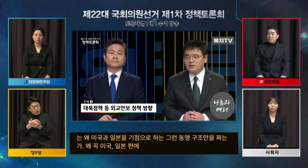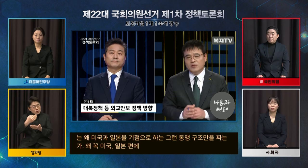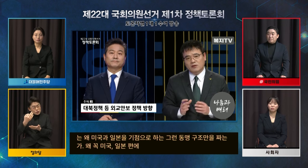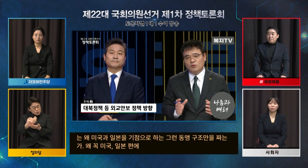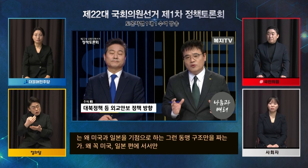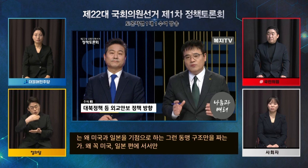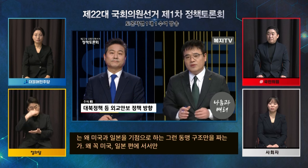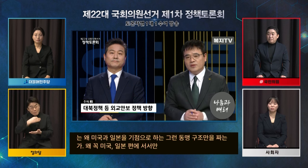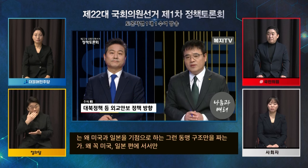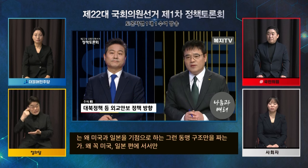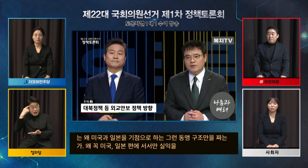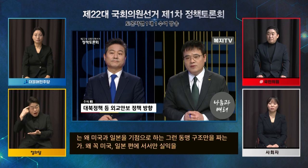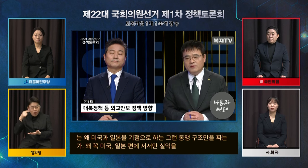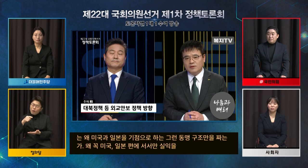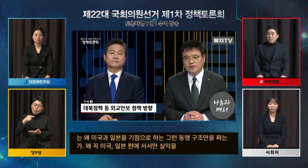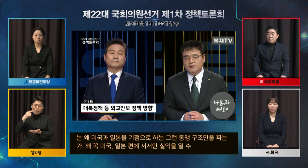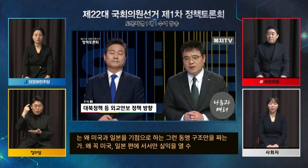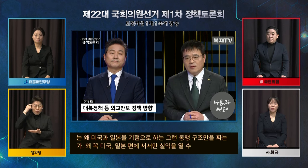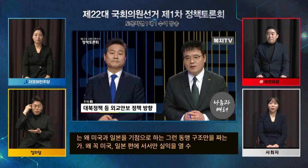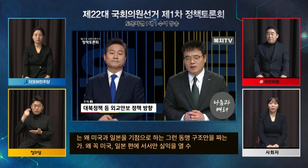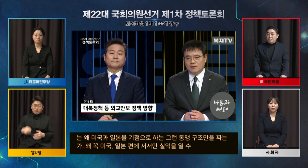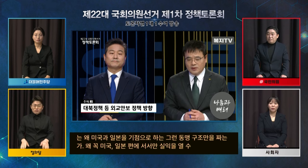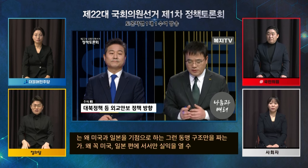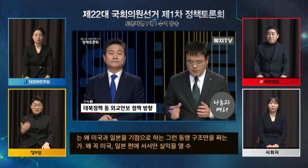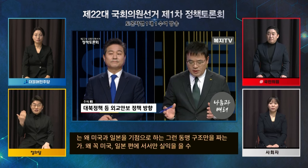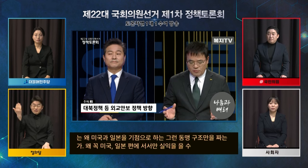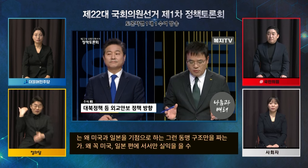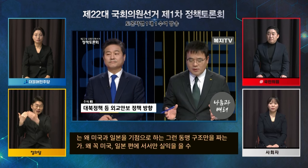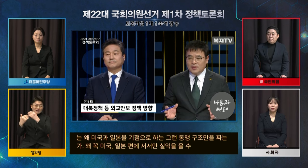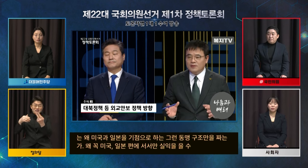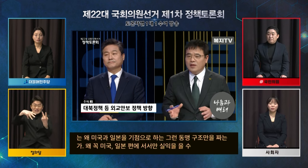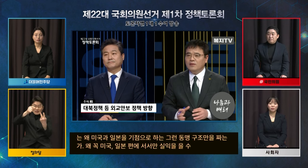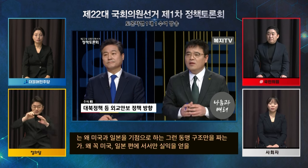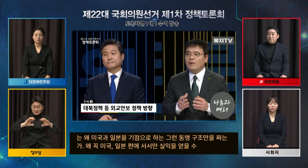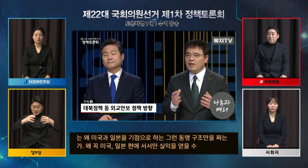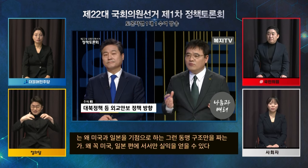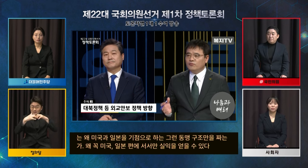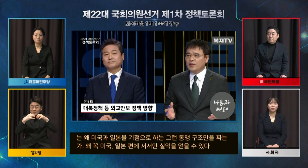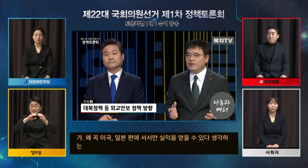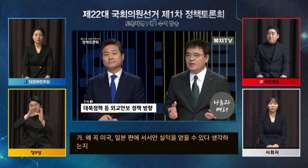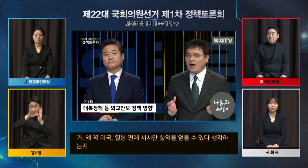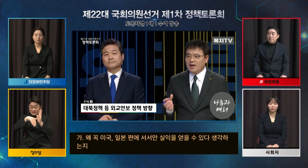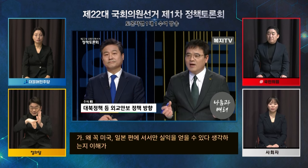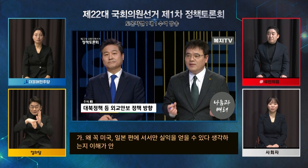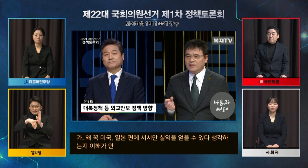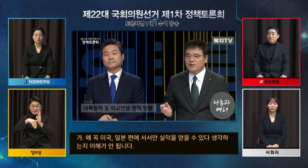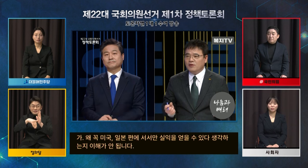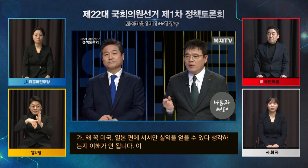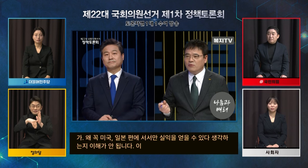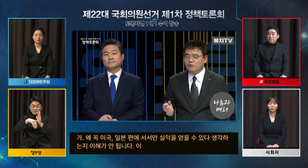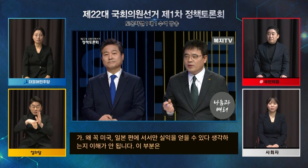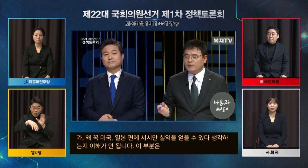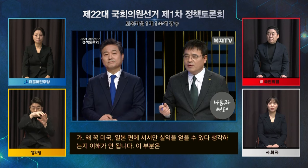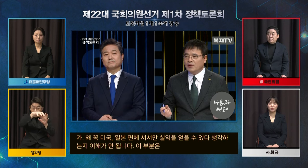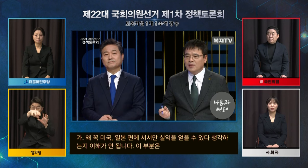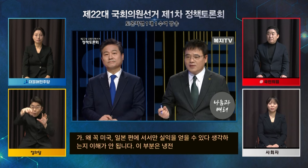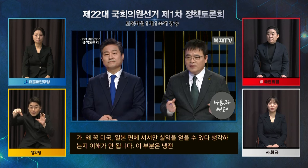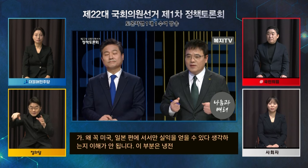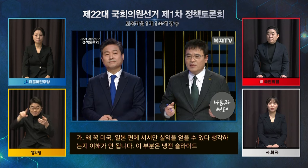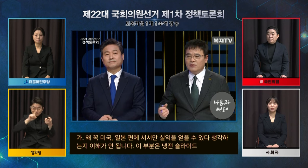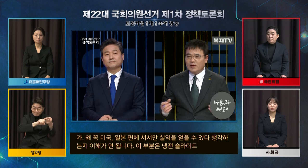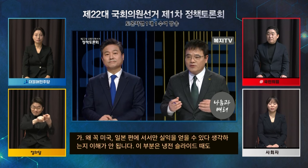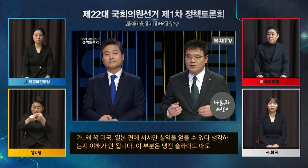사실 이런 모습은 2차 세계대전 때나 냉전 시대에도 상당히 많은 국가들이 다양한 다채널의 외교를 통해서